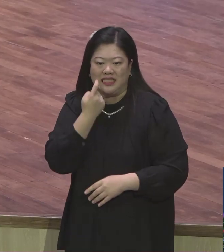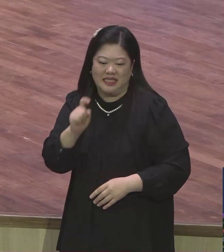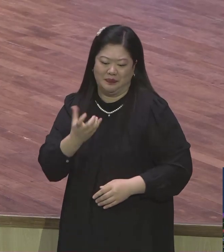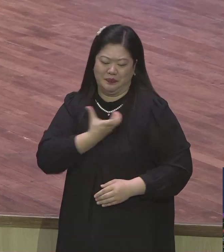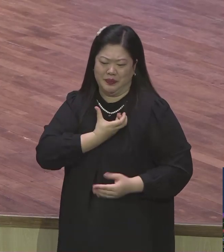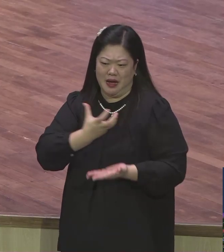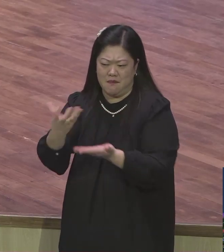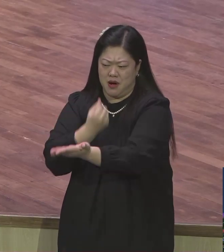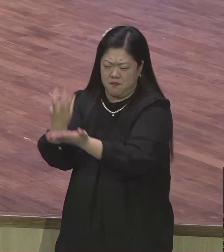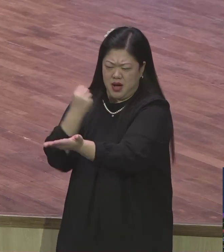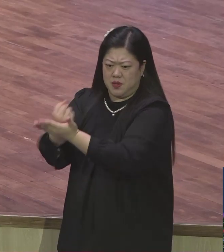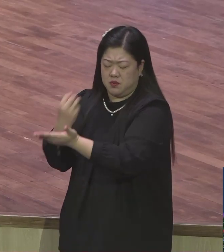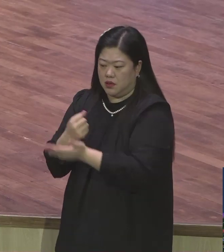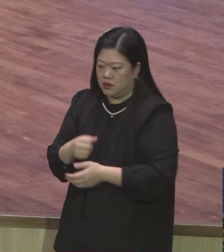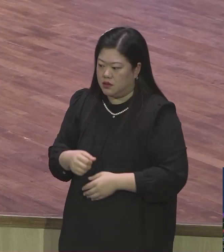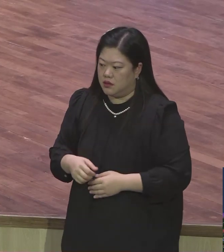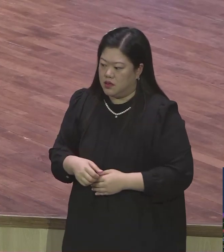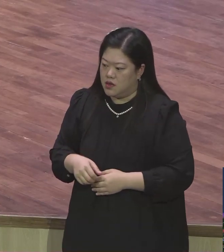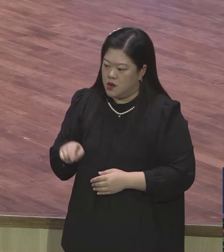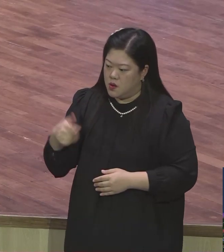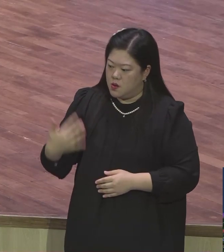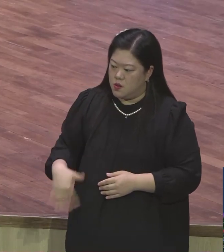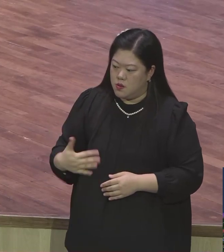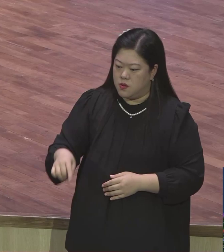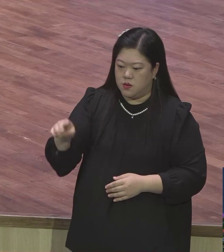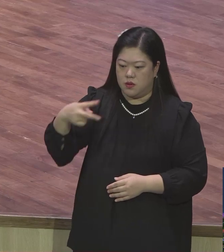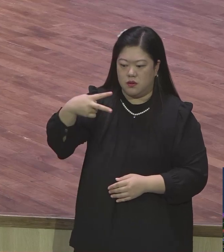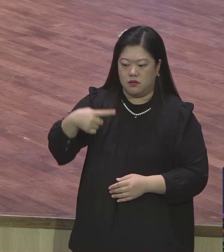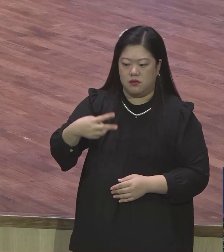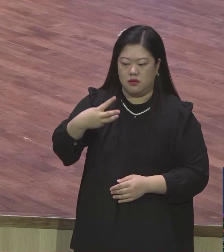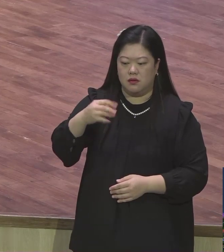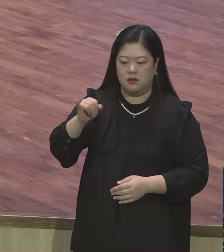땄지요. 그냥 금메달을 그렇게 따게 됐는데